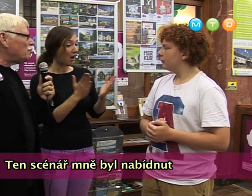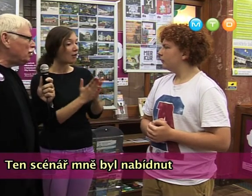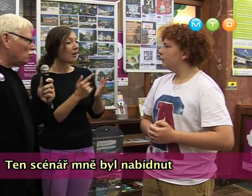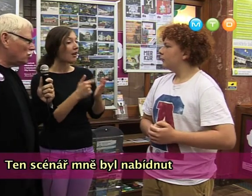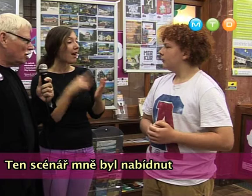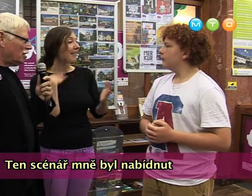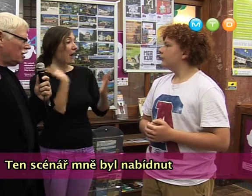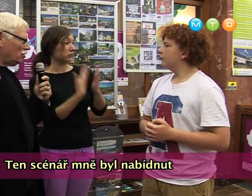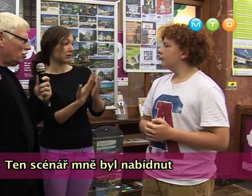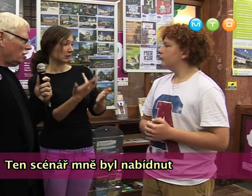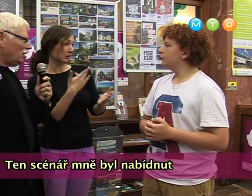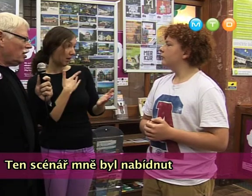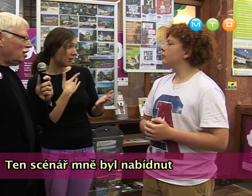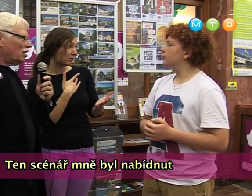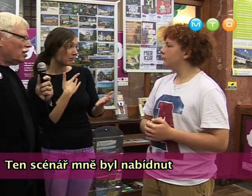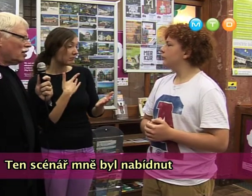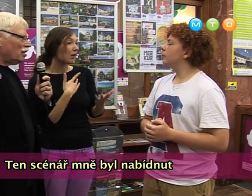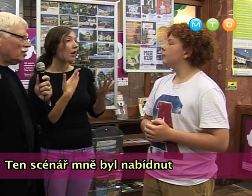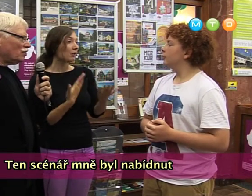byl nabídnut, ano,